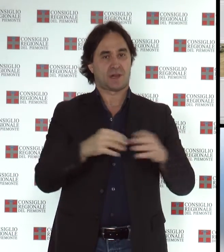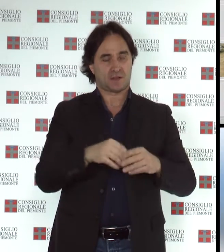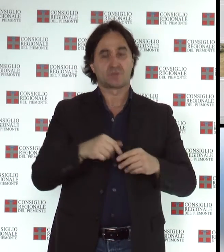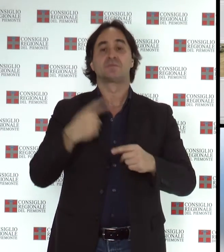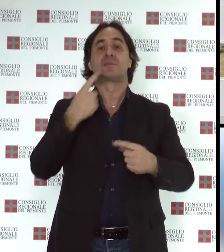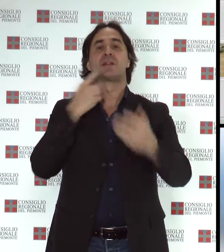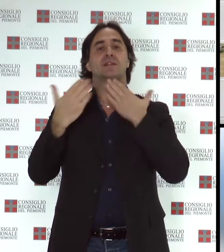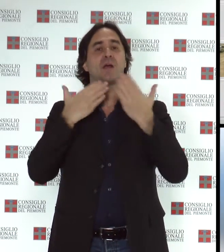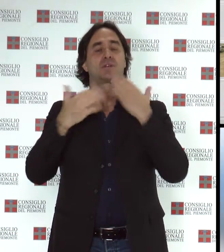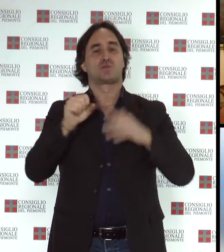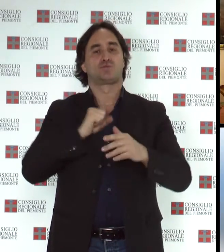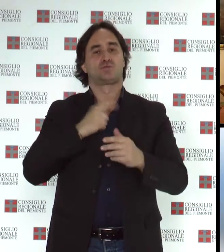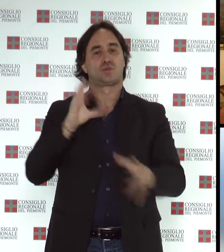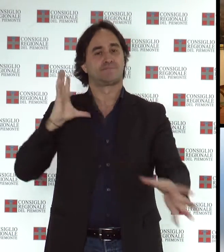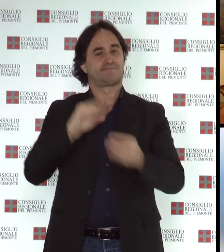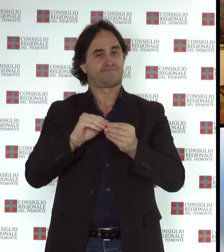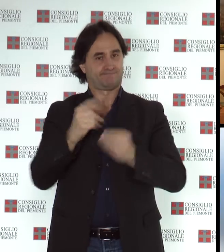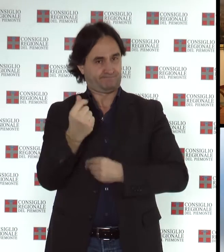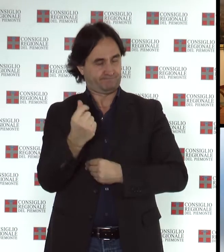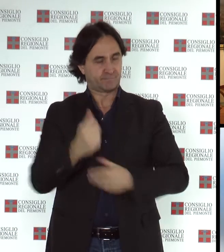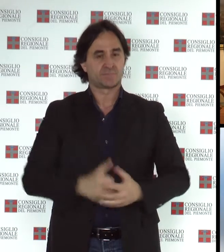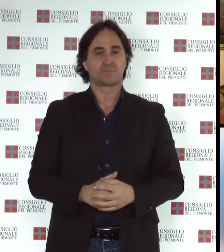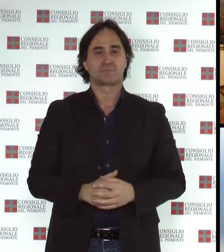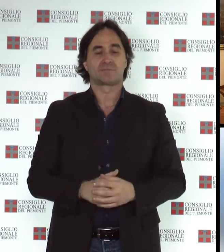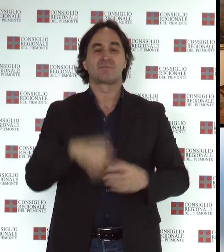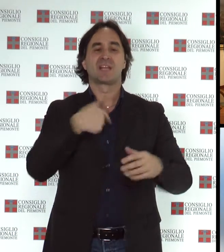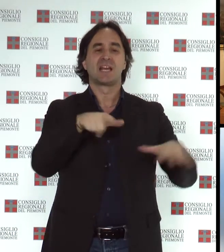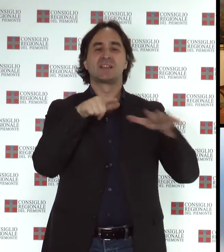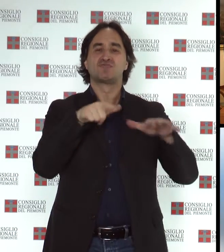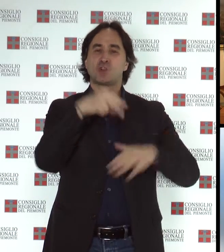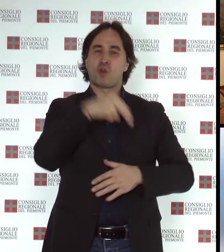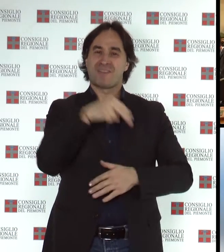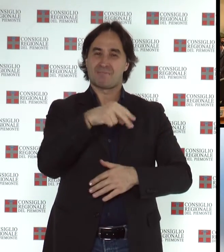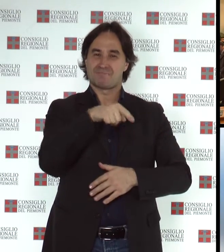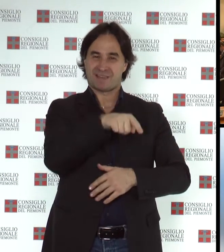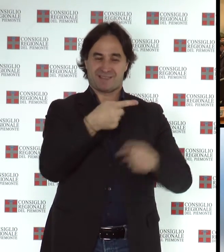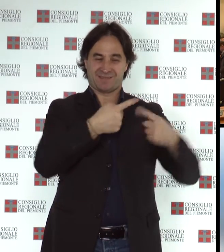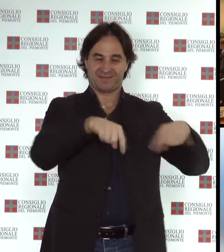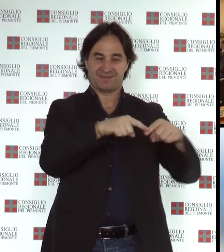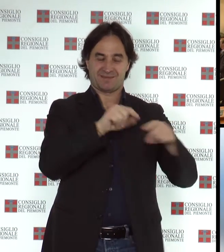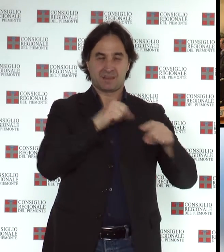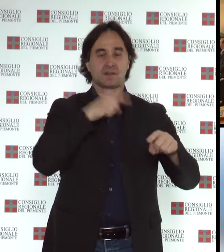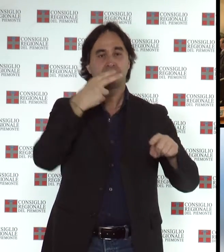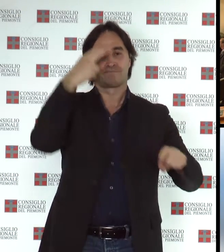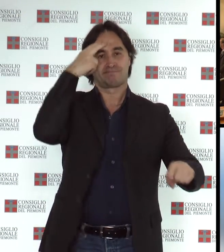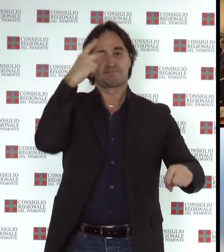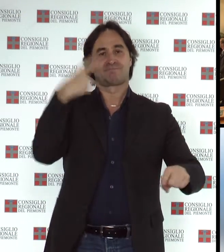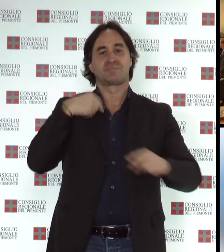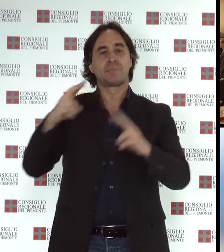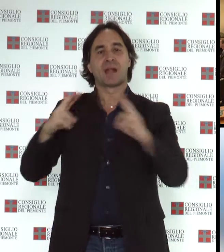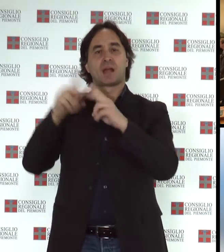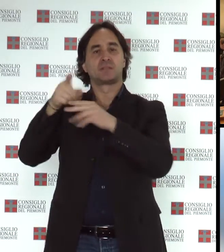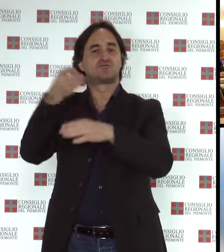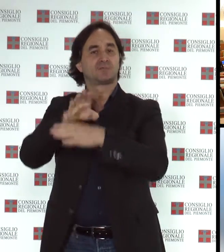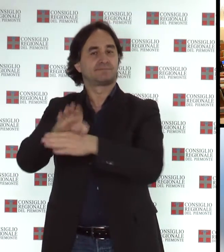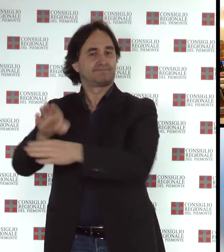rendiconto finanziario. In apertura della seduta del 17 novembre, il Consiglio ha commemorato le vittime e i feriti degli attentati di